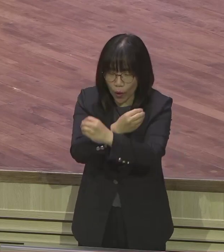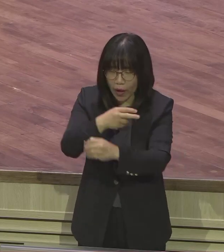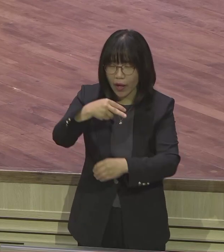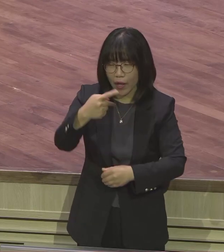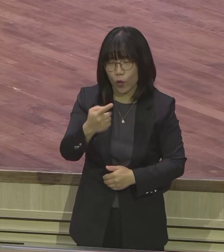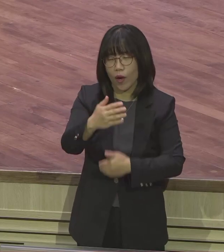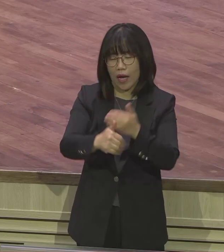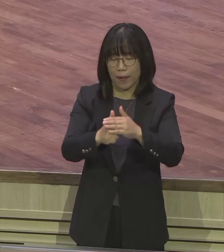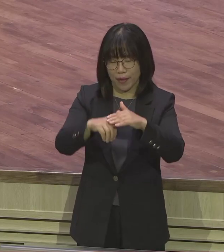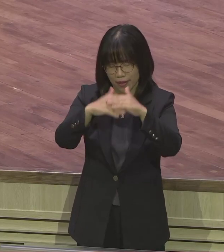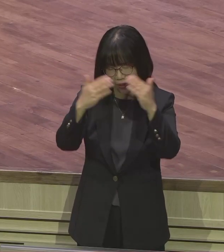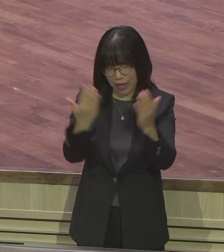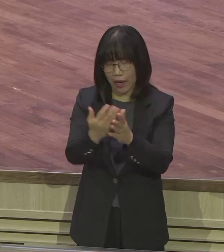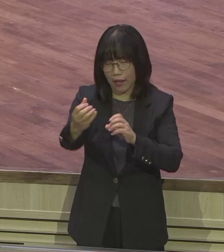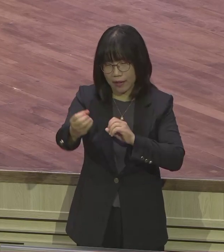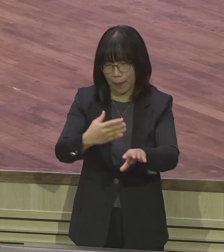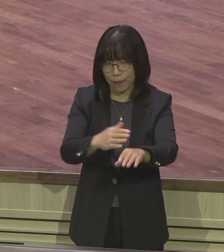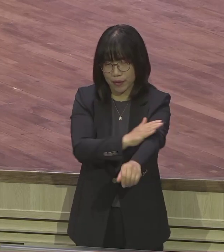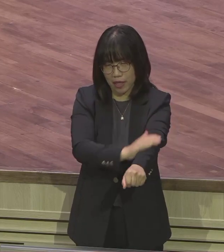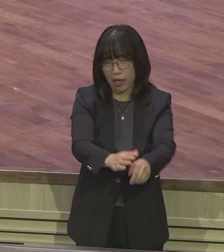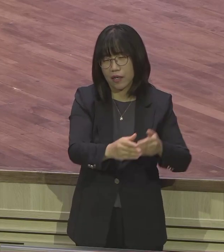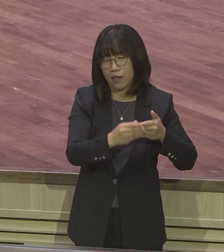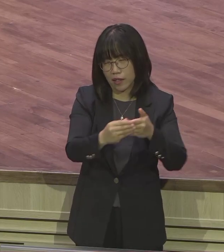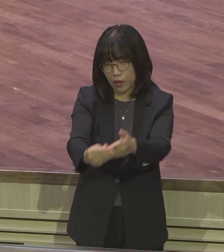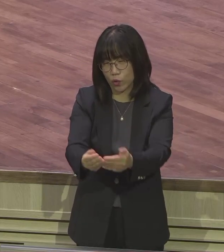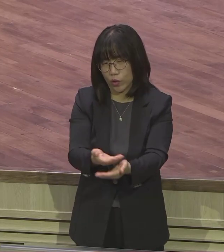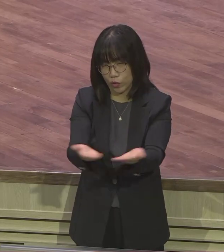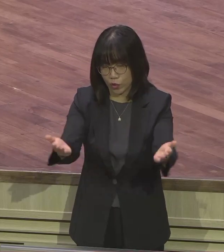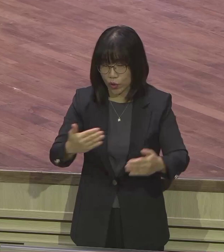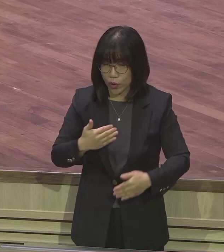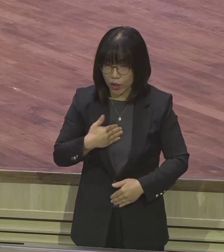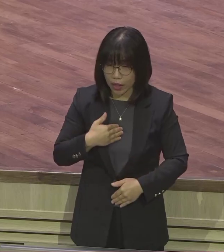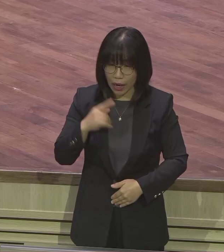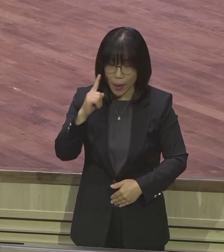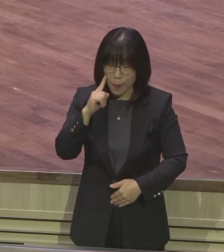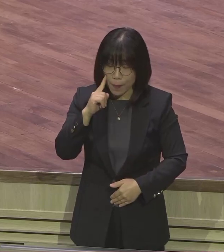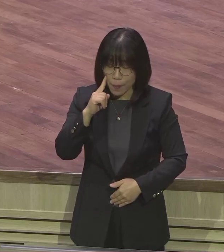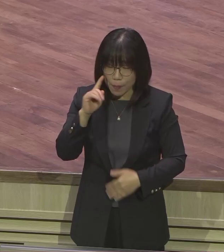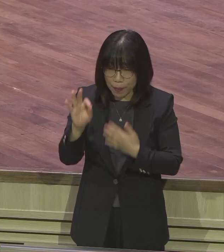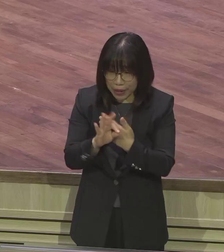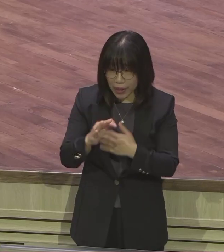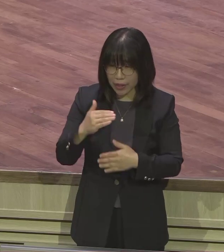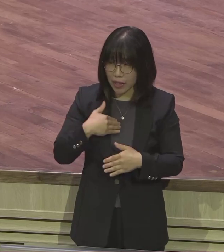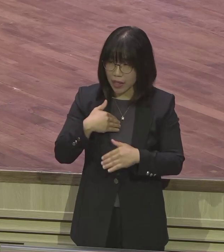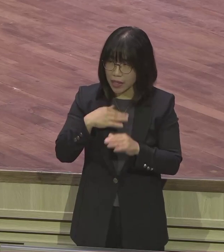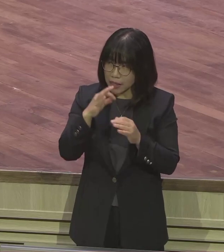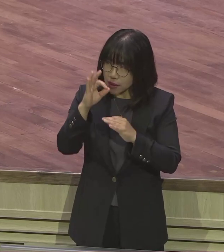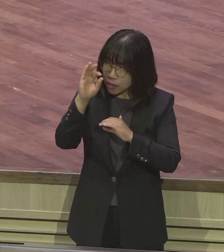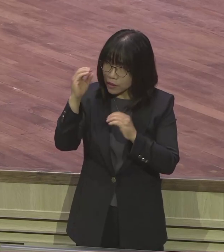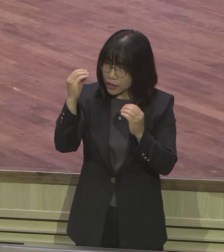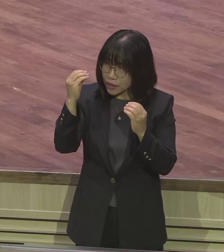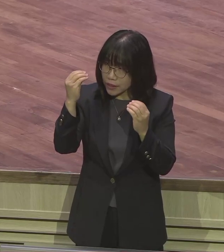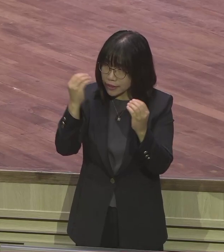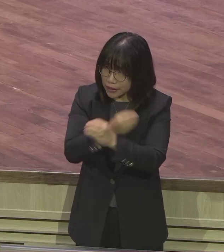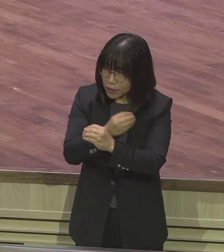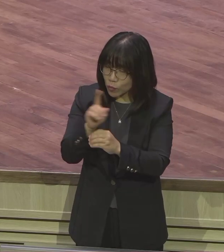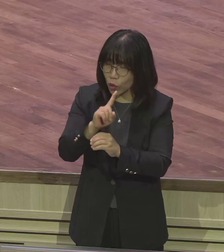통해 답 달라고 온 사랑하는 자녀에게 그 혹시 잘못 짚어도 하나님이 합력해서 이루어